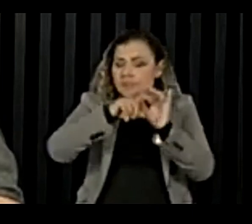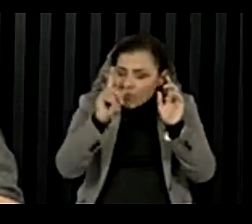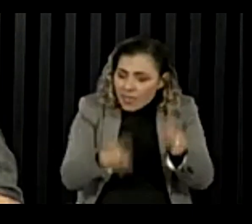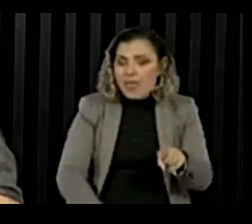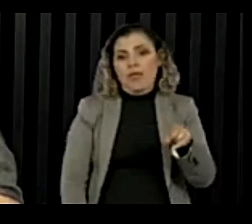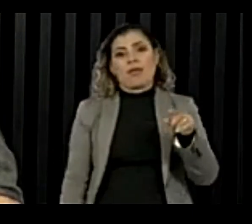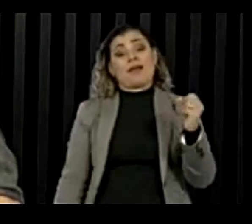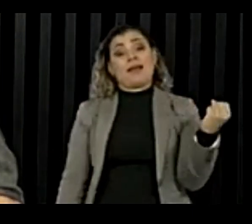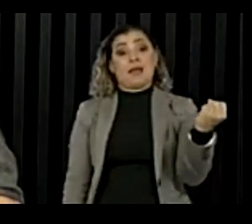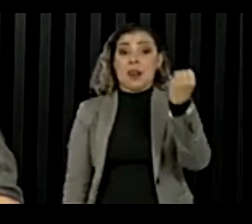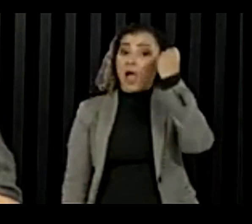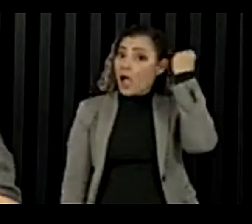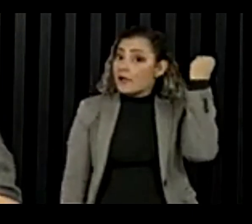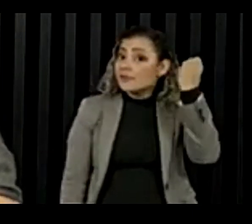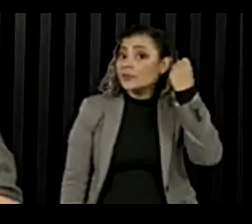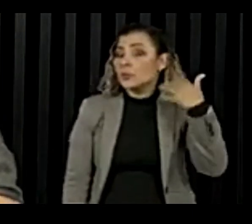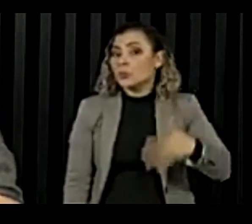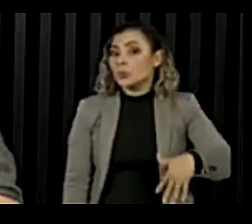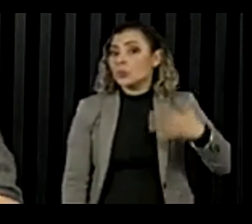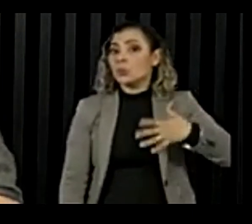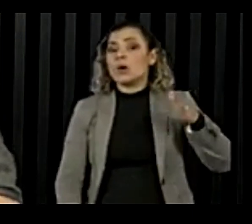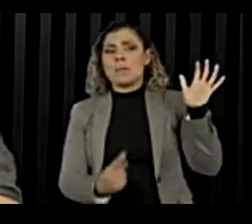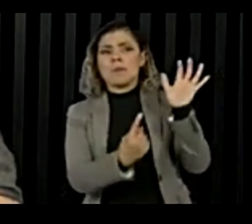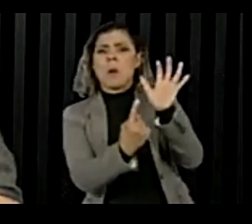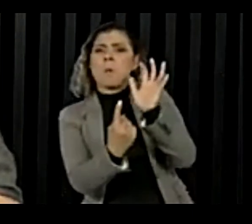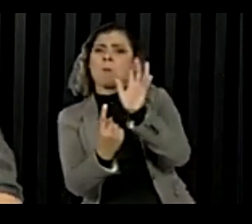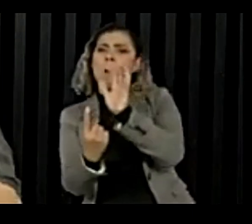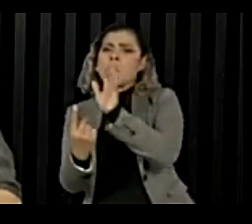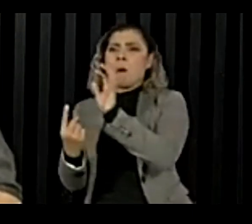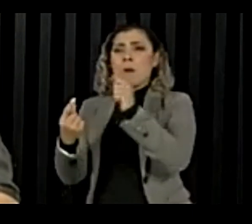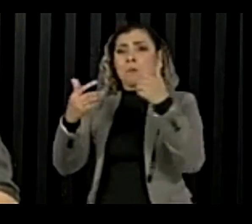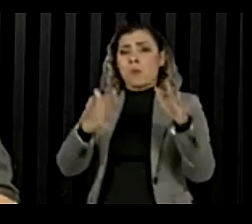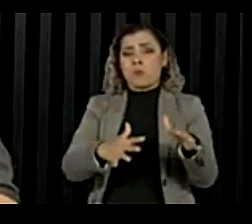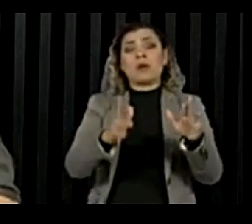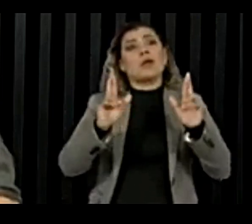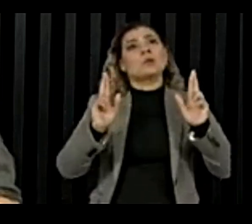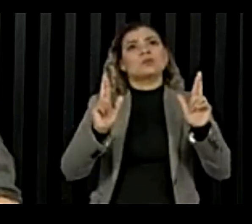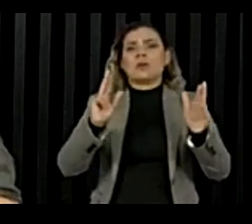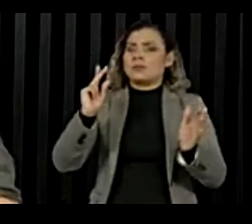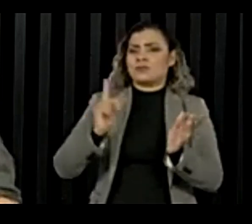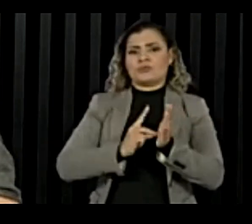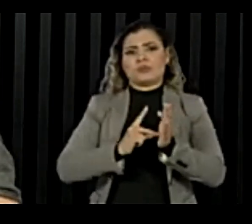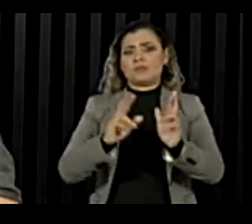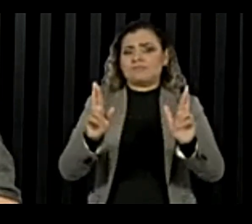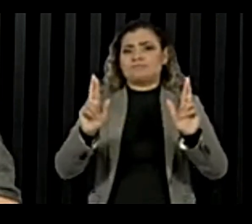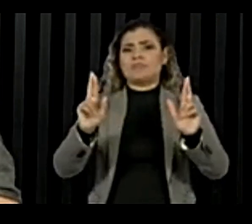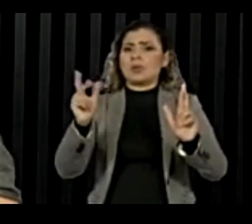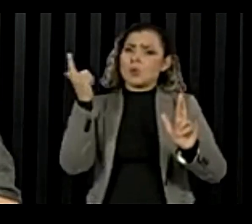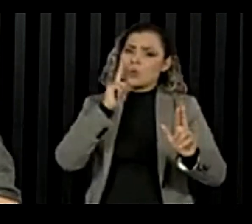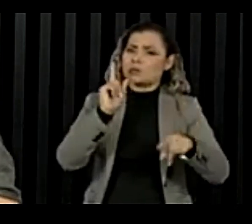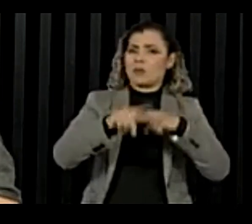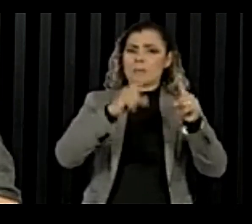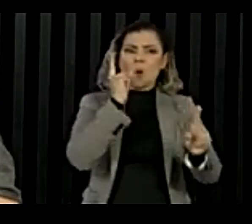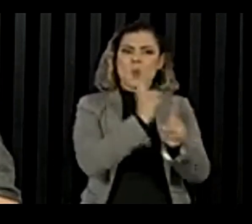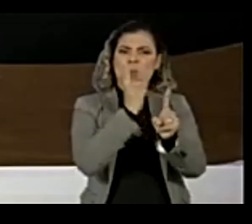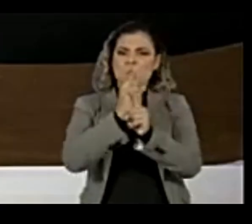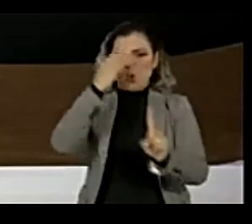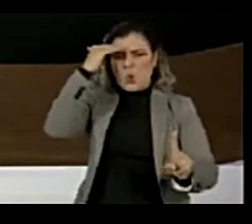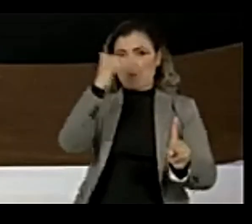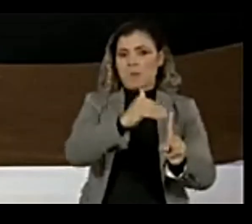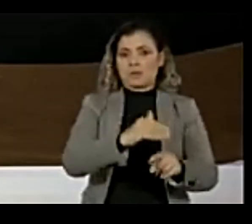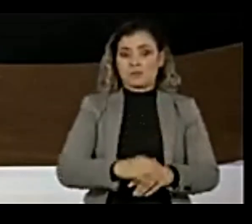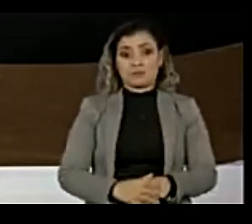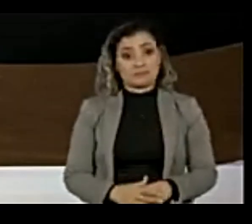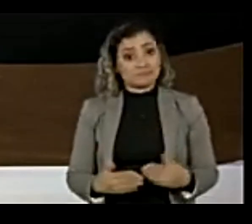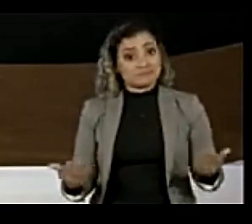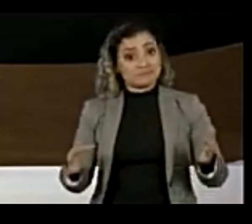muito grave, com consequências trágicas para todo mundo. Então eu espero, do fundo do coração, que eles consigam chegar nos culpados. Então, com